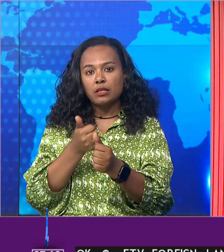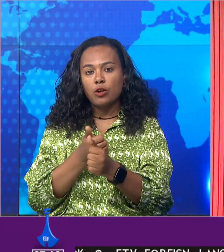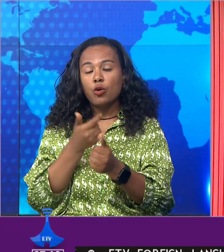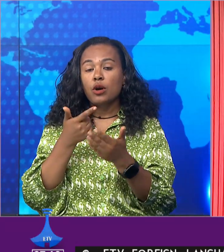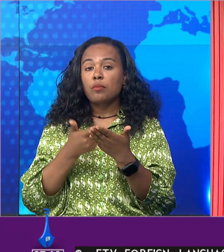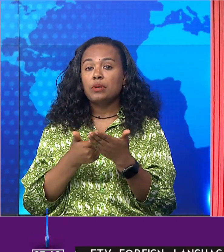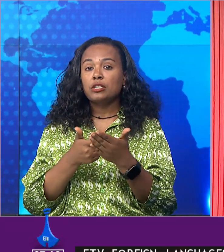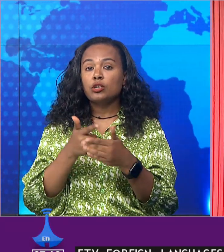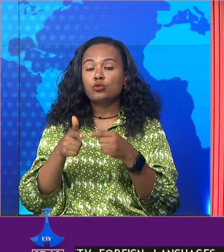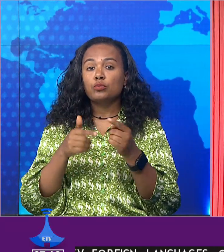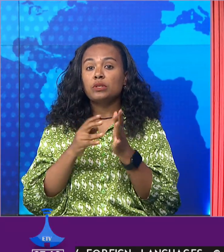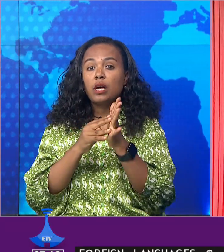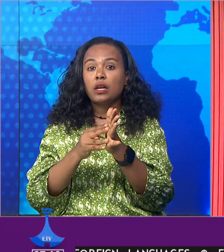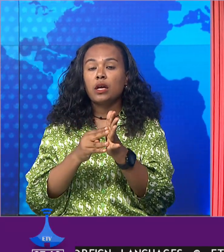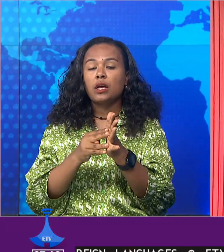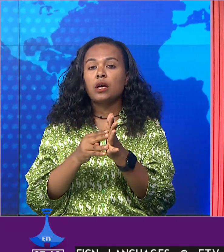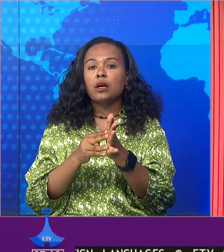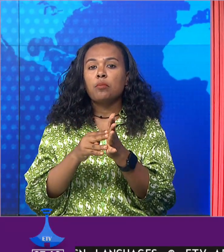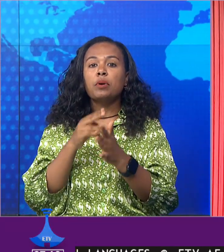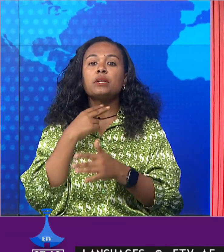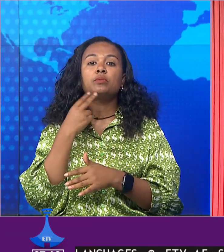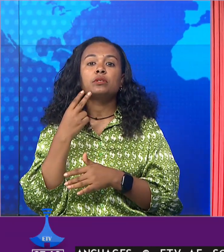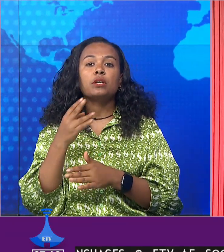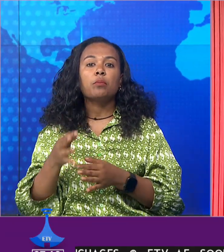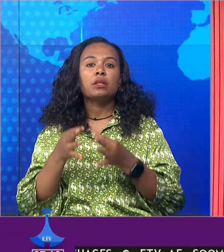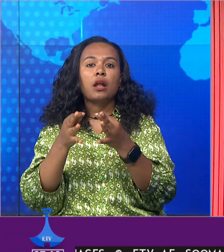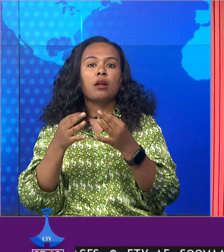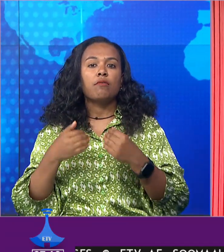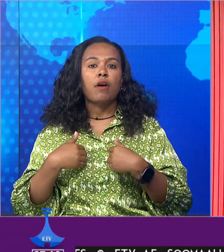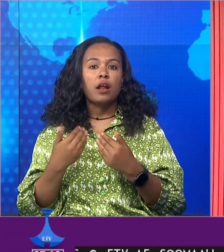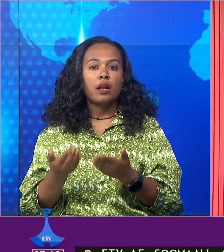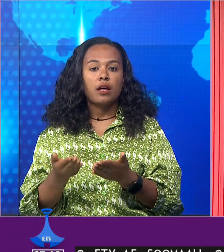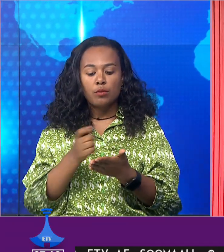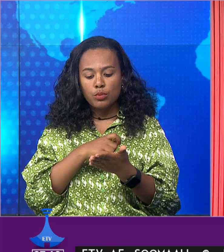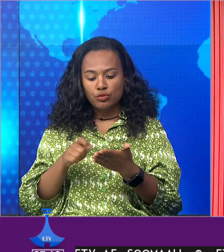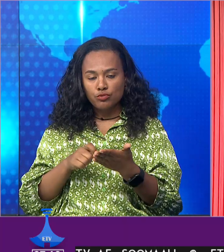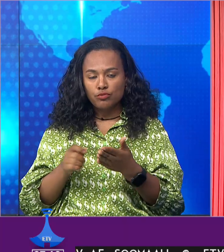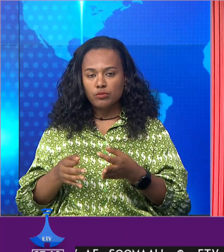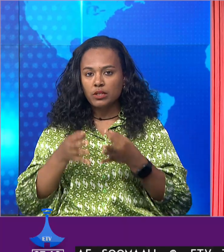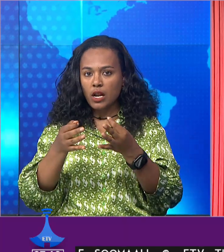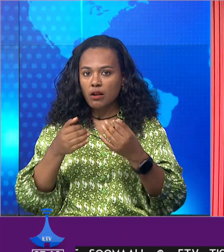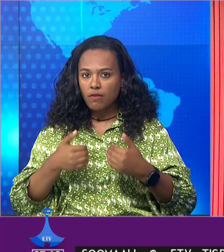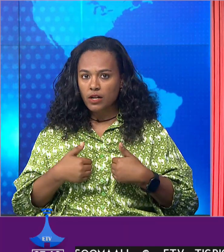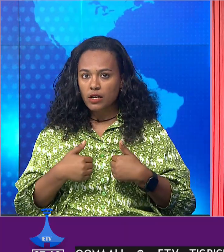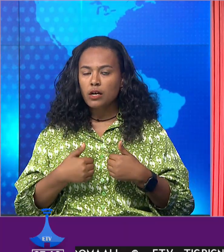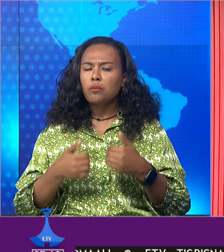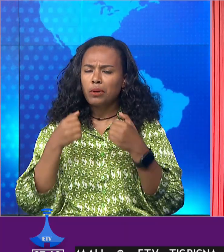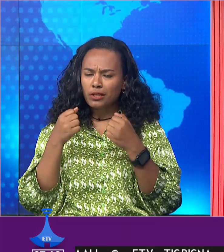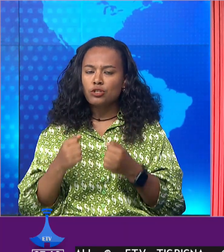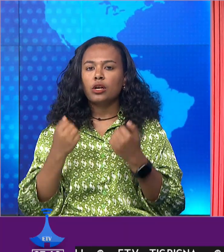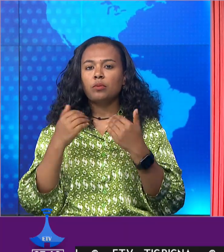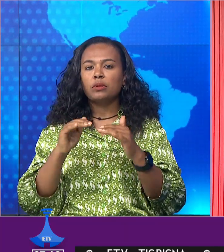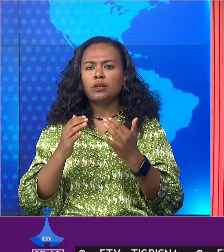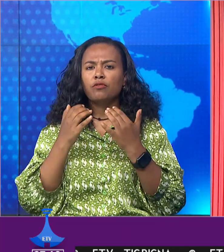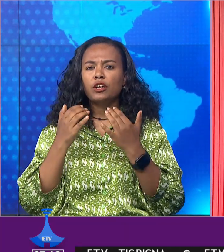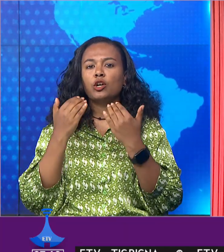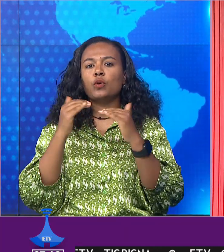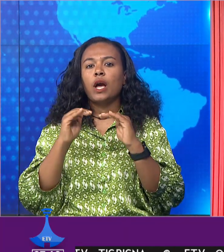በዛ ሂደት ውስጥ ለምሳሌ በድምጽ የሚተላለፍ አለ፣ በጽሁፍ የሚተላለፍ አለ። በተቻለ መጠን የፈለግነውን